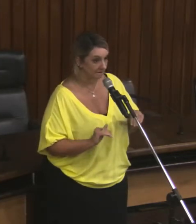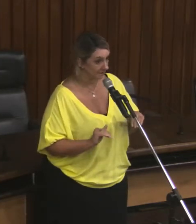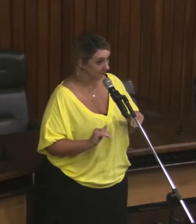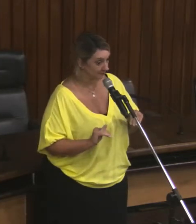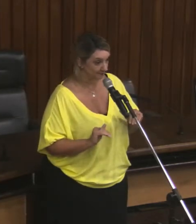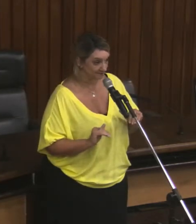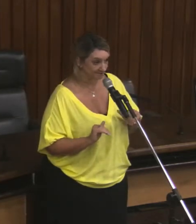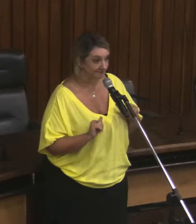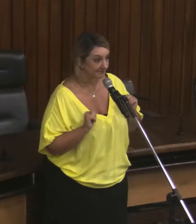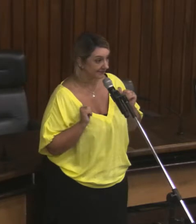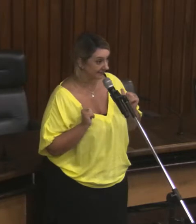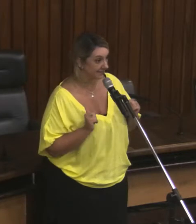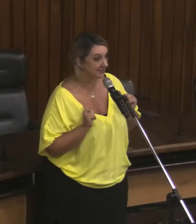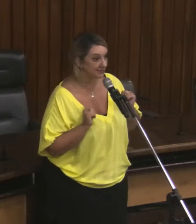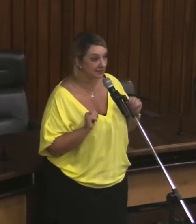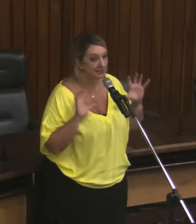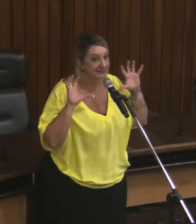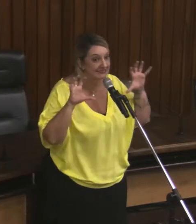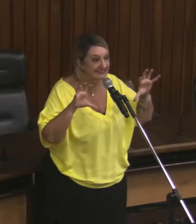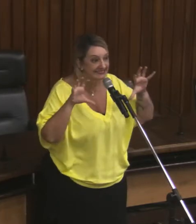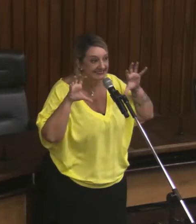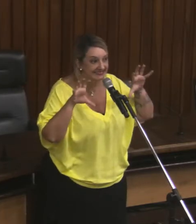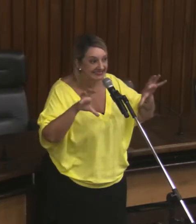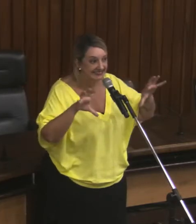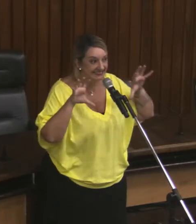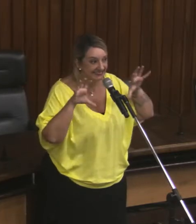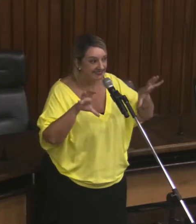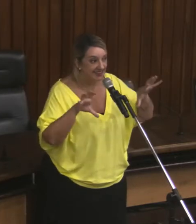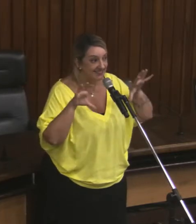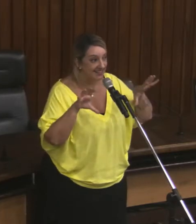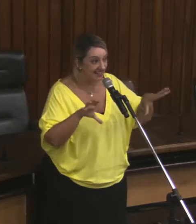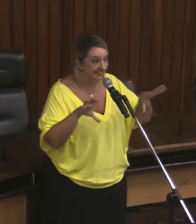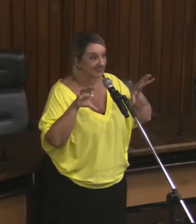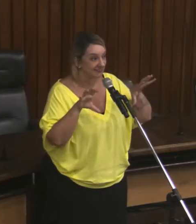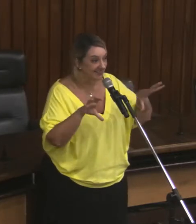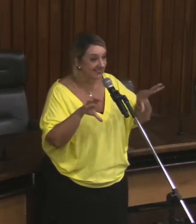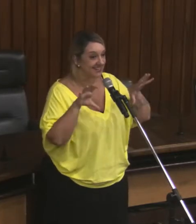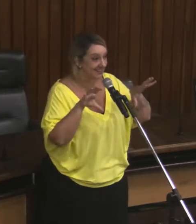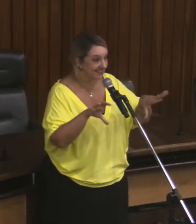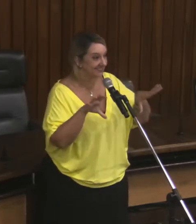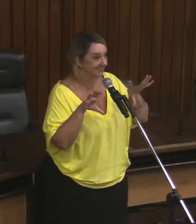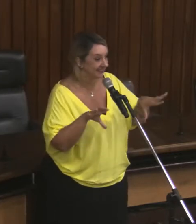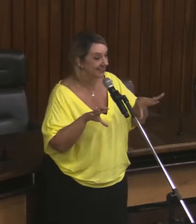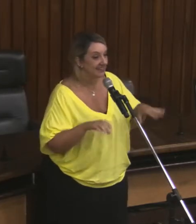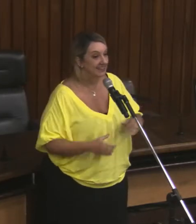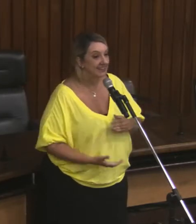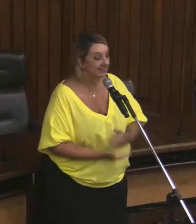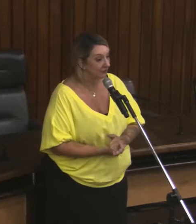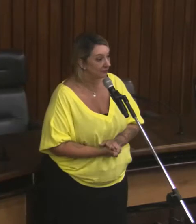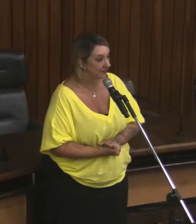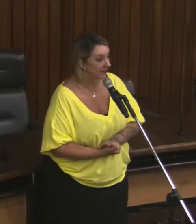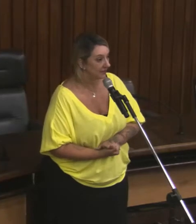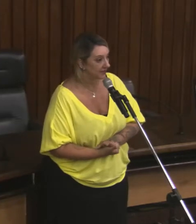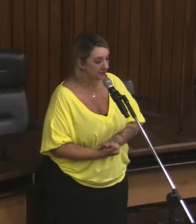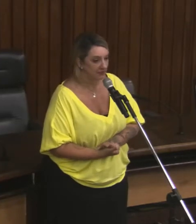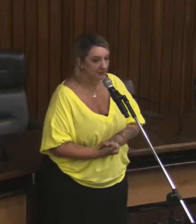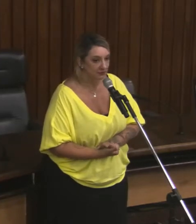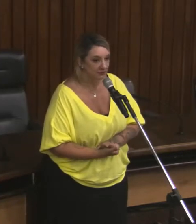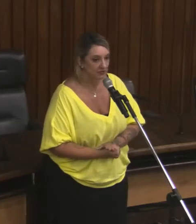Então, tem 300 ali, ó. Vai sair, vai sair. E na primeira turma, a gente